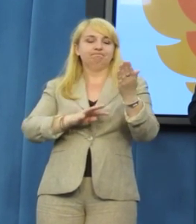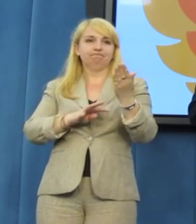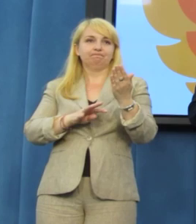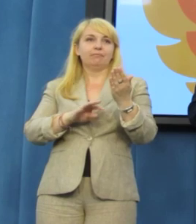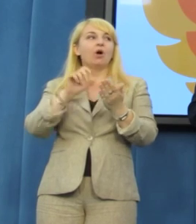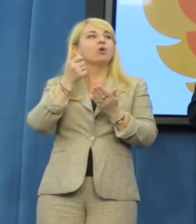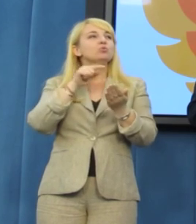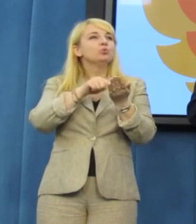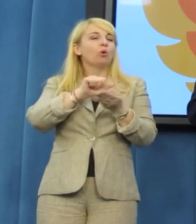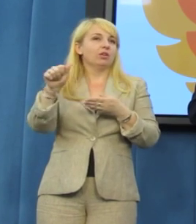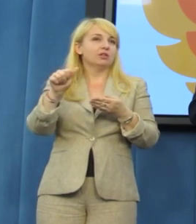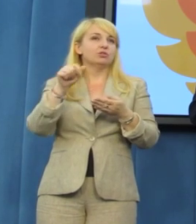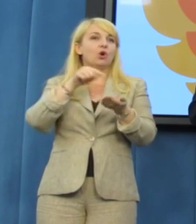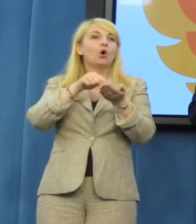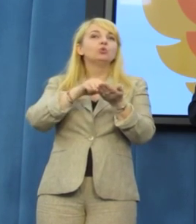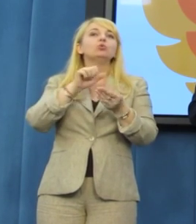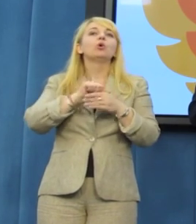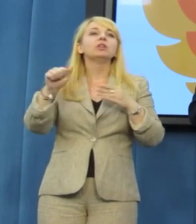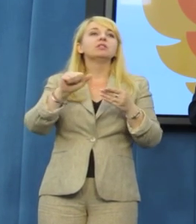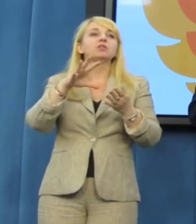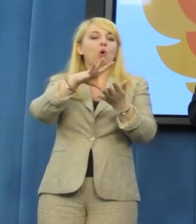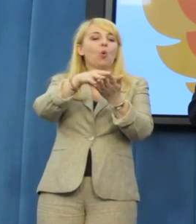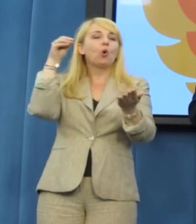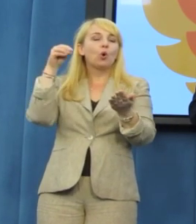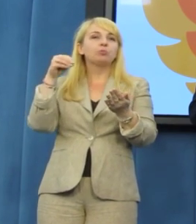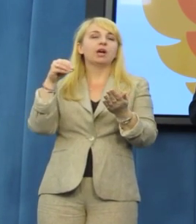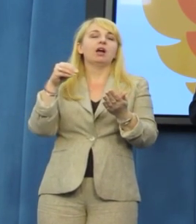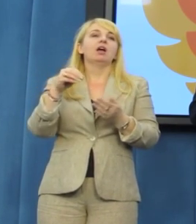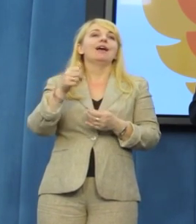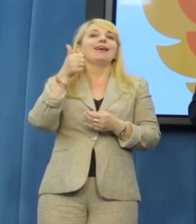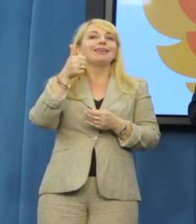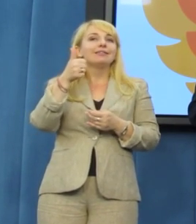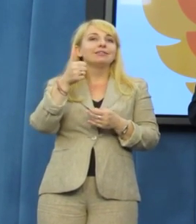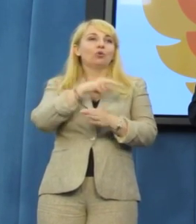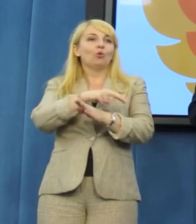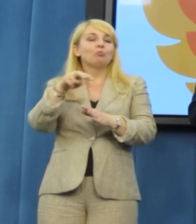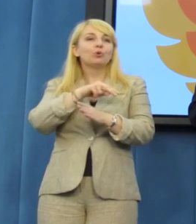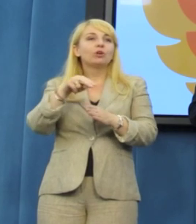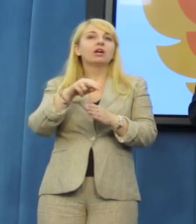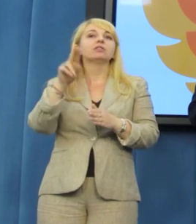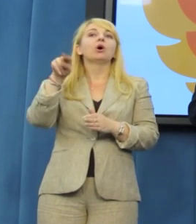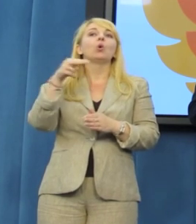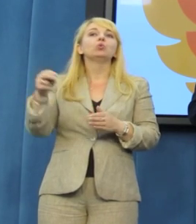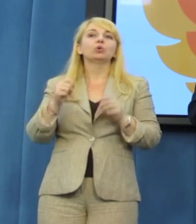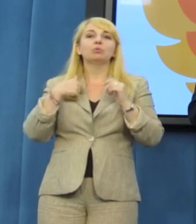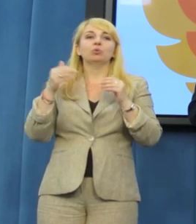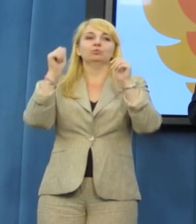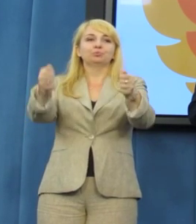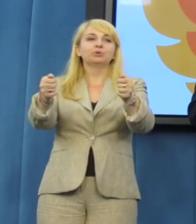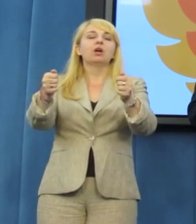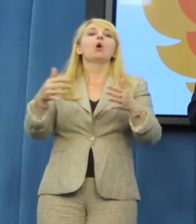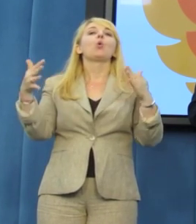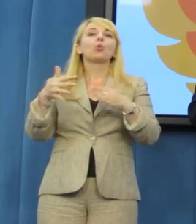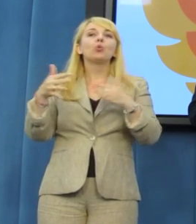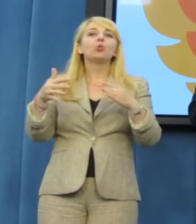jest, proszę Państwa, kopia jednego z dwóch złożonych przez Klub Poselski Ruchu Palikota i Klub